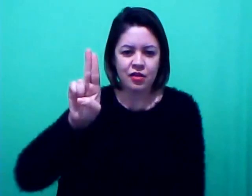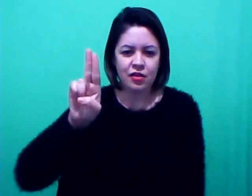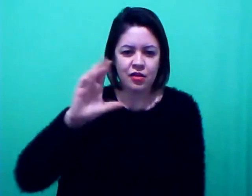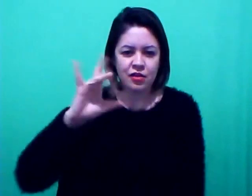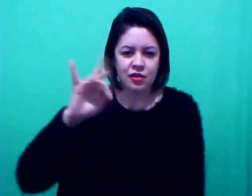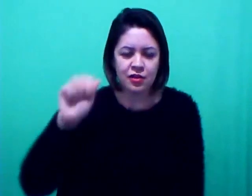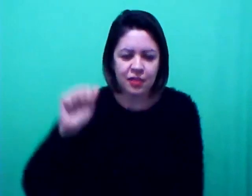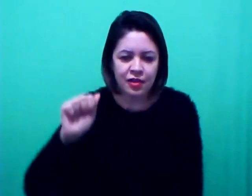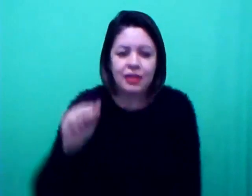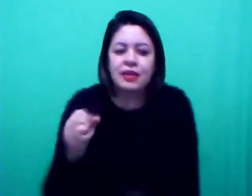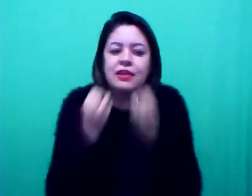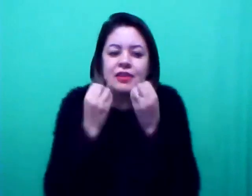Lucinéia,